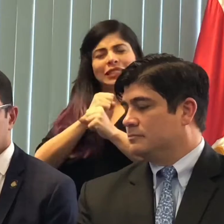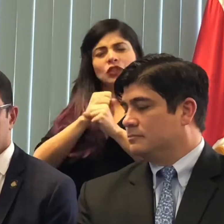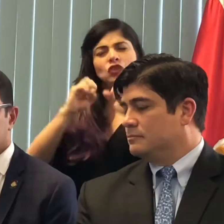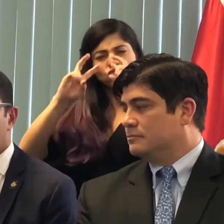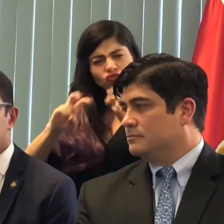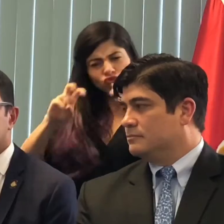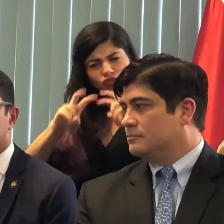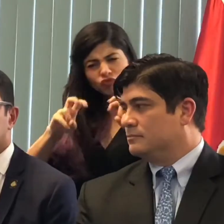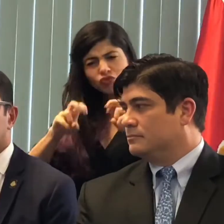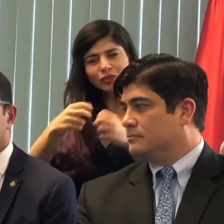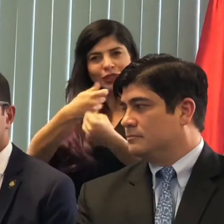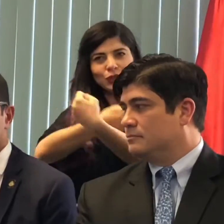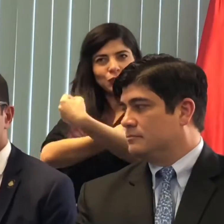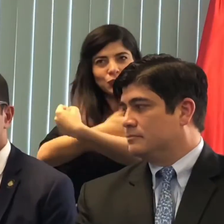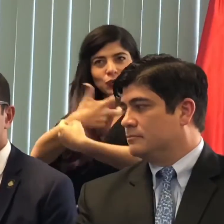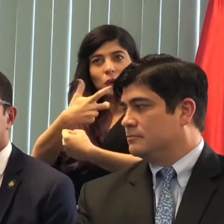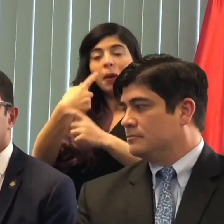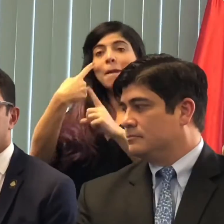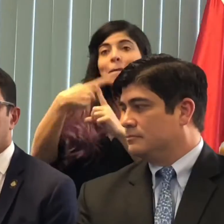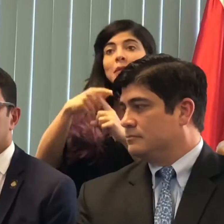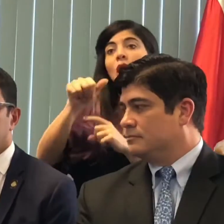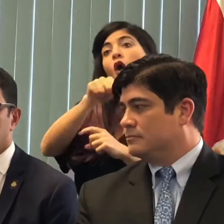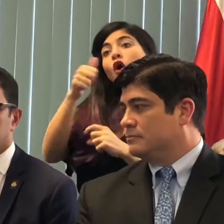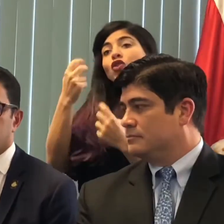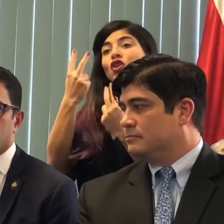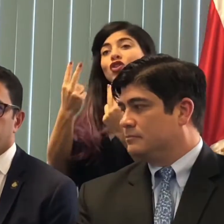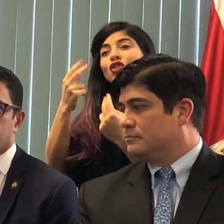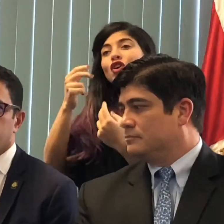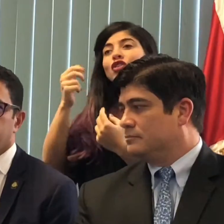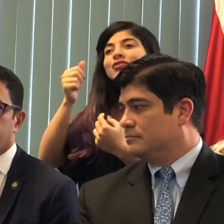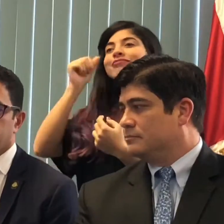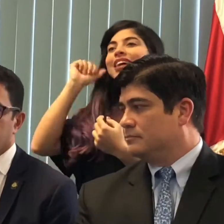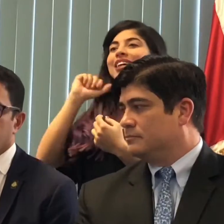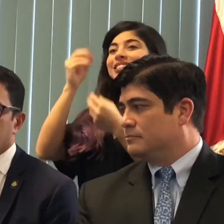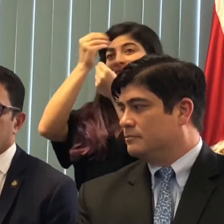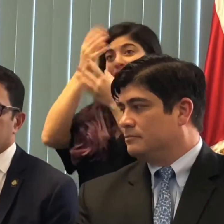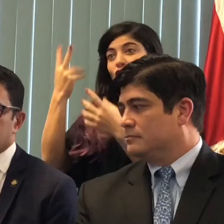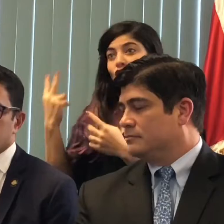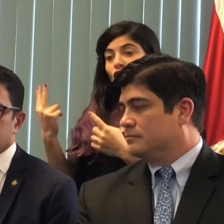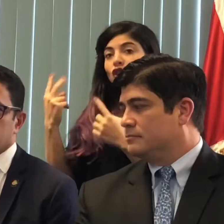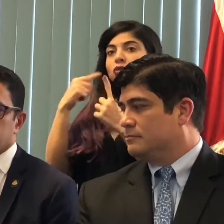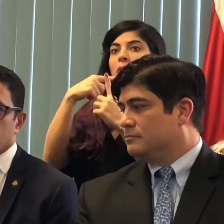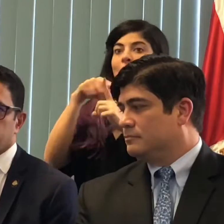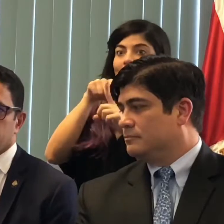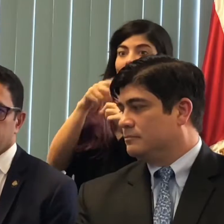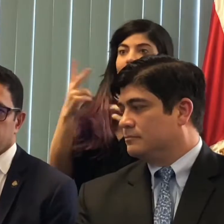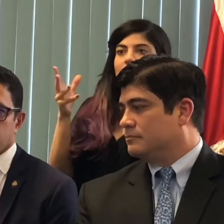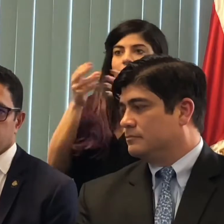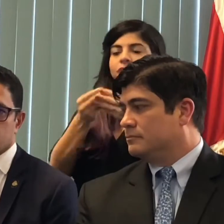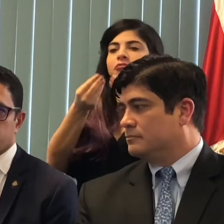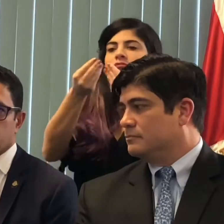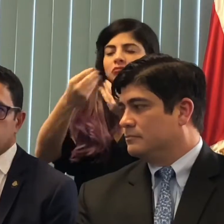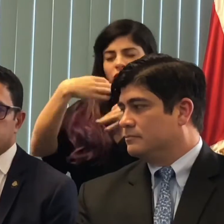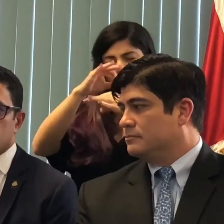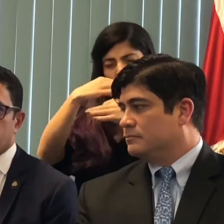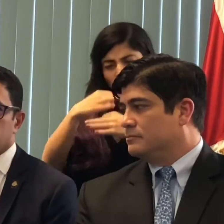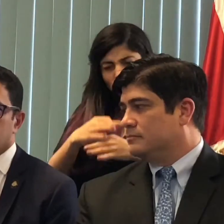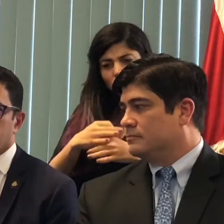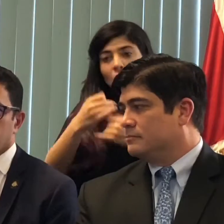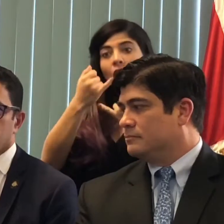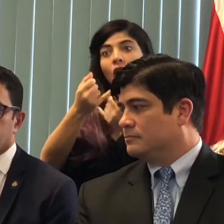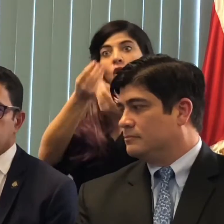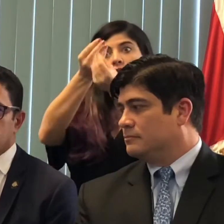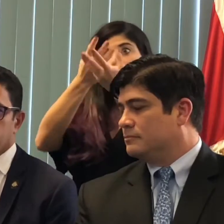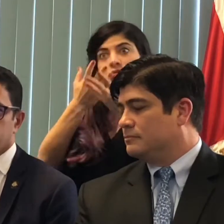de esta muestra por comparar dos muestras que ya anunciamos anteriormente el día de ayer se procesaron simultáneamente y resultado está rogando